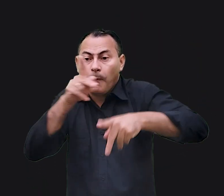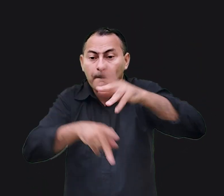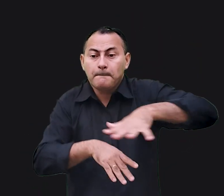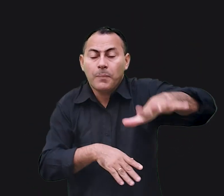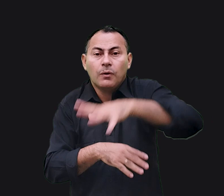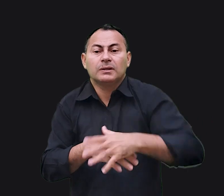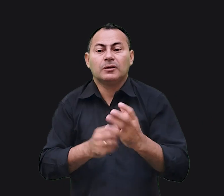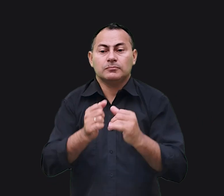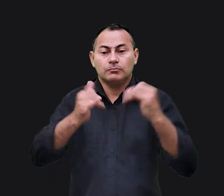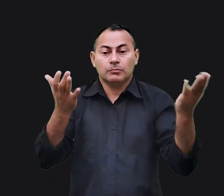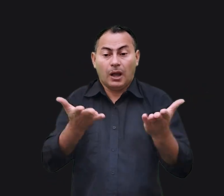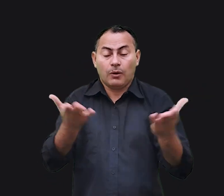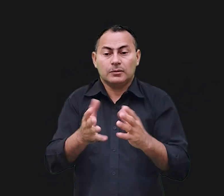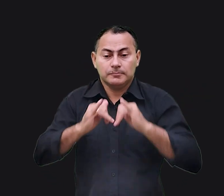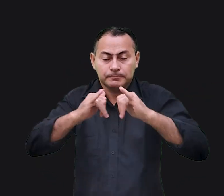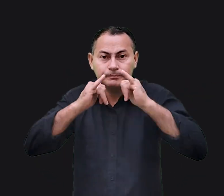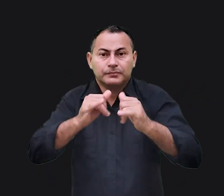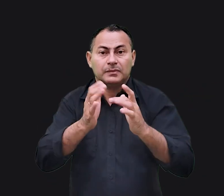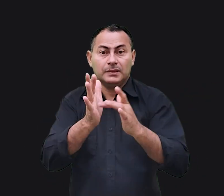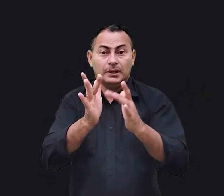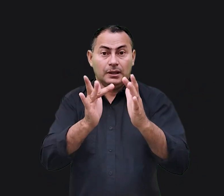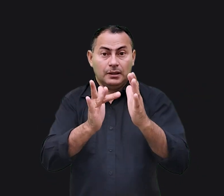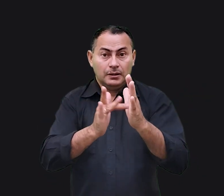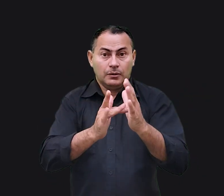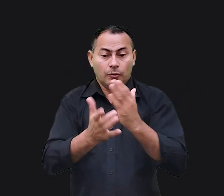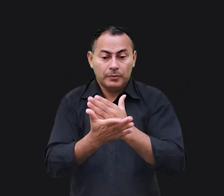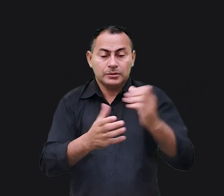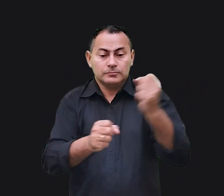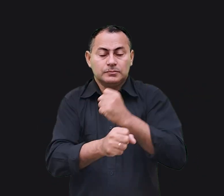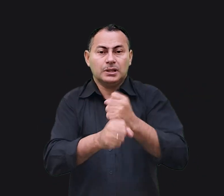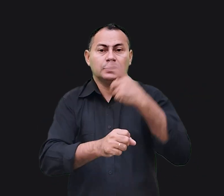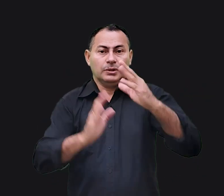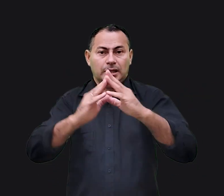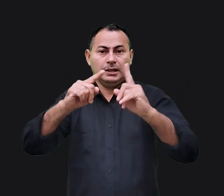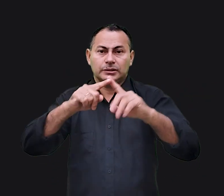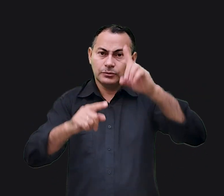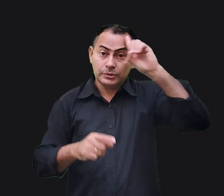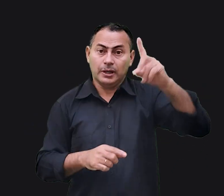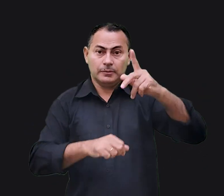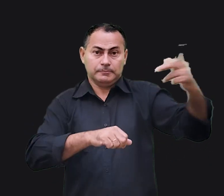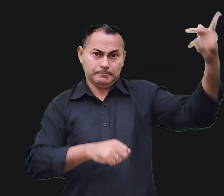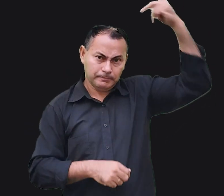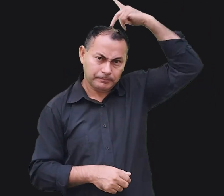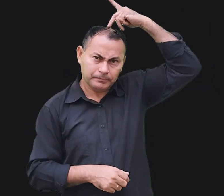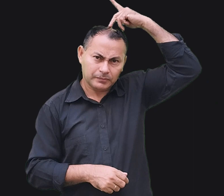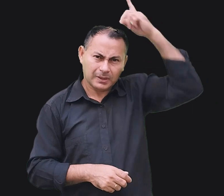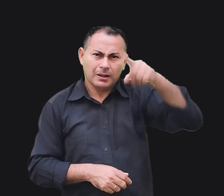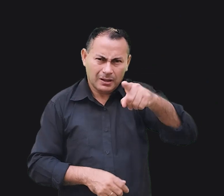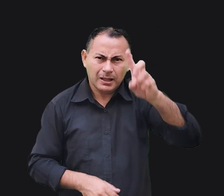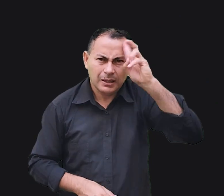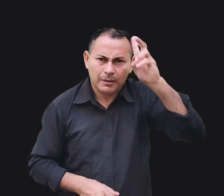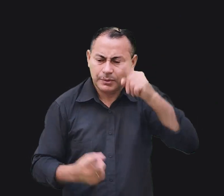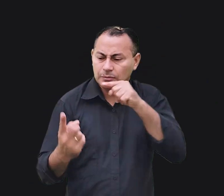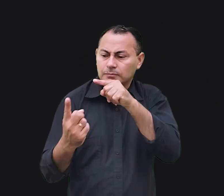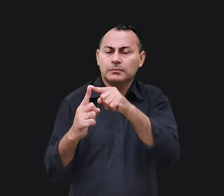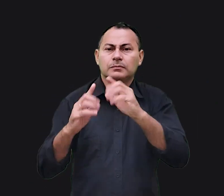para a colheita. Deus começou a construir sua igreja no dia de Pentecostes. Você está lembrado do propósito da